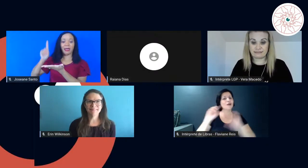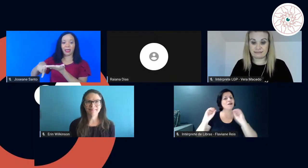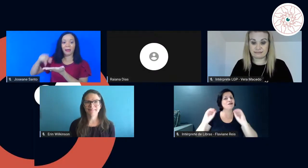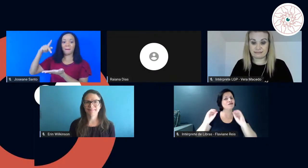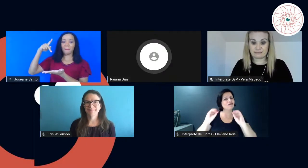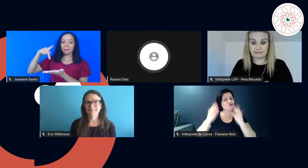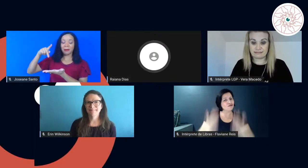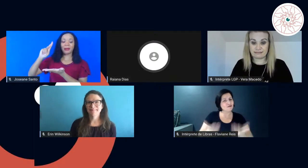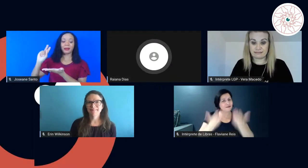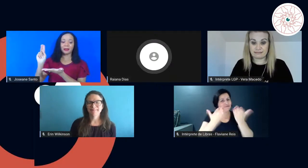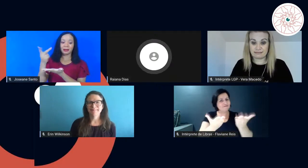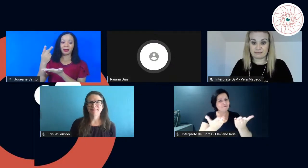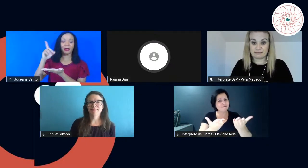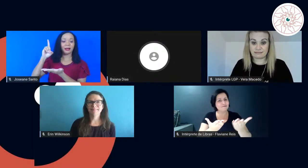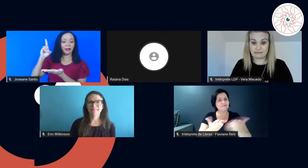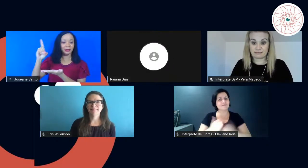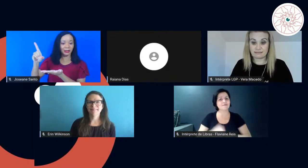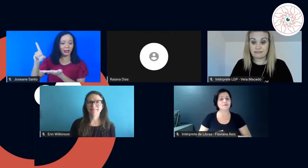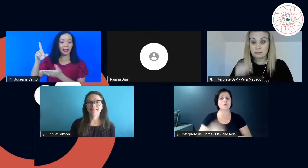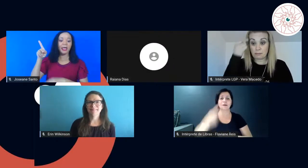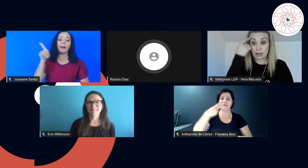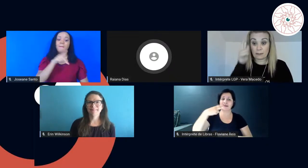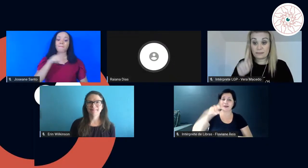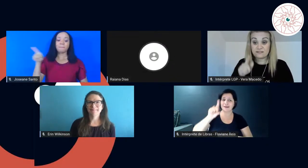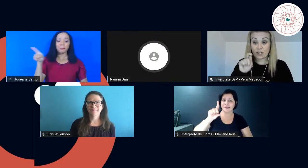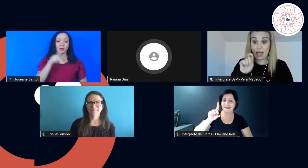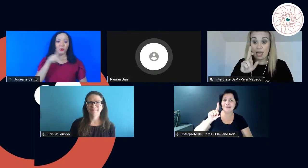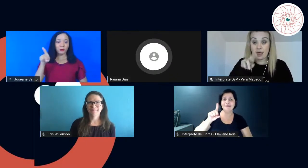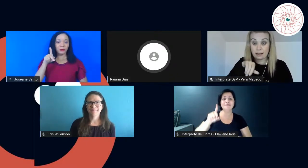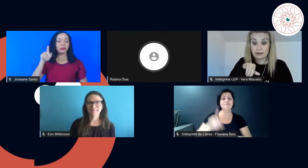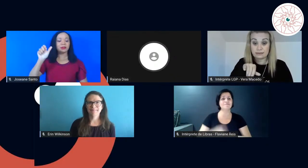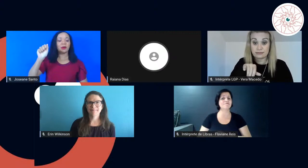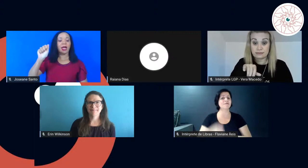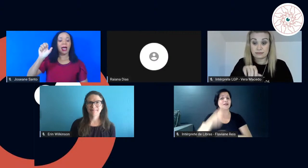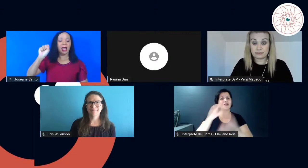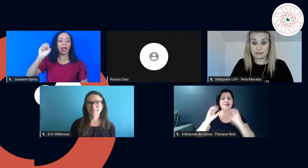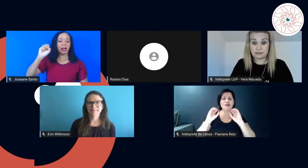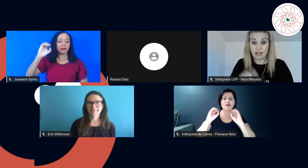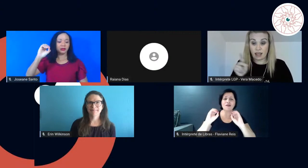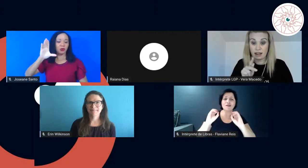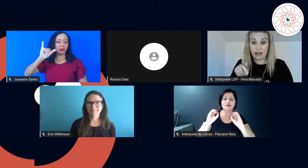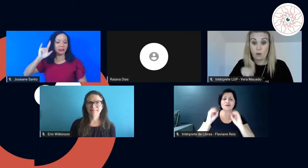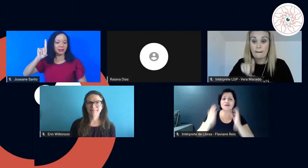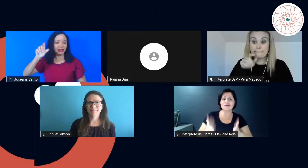este. A professora Erin, ela é PhD.